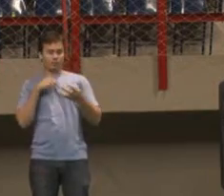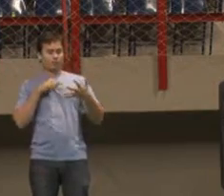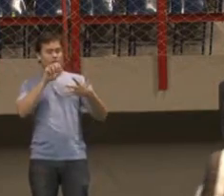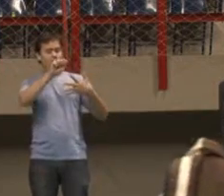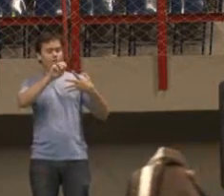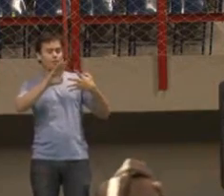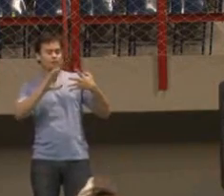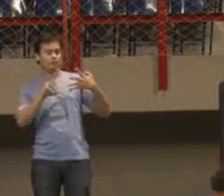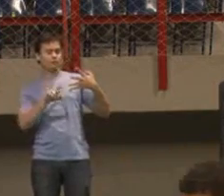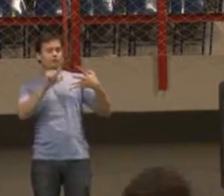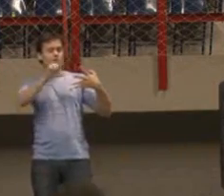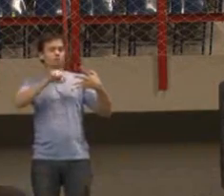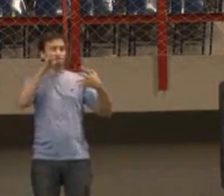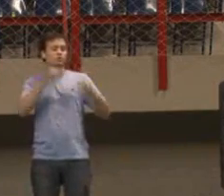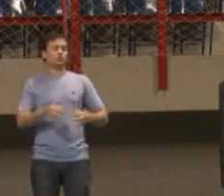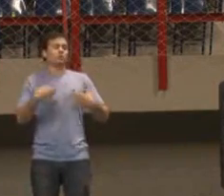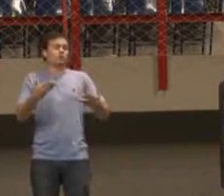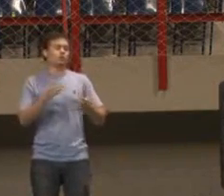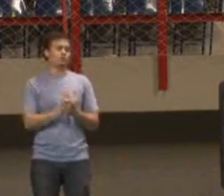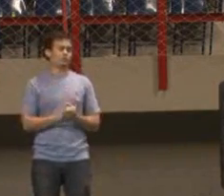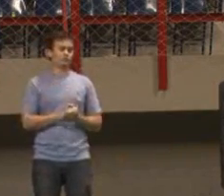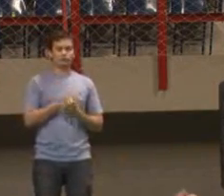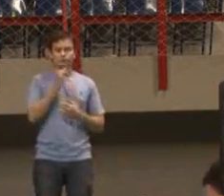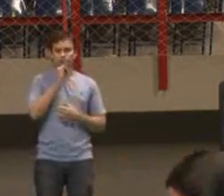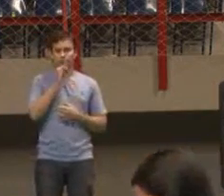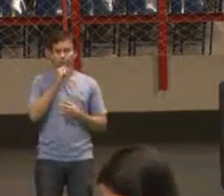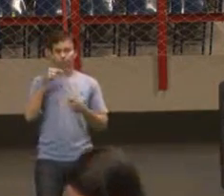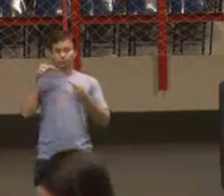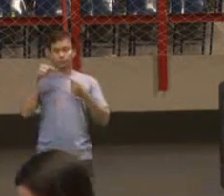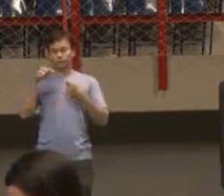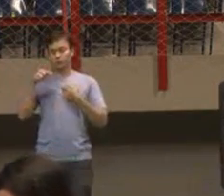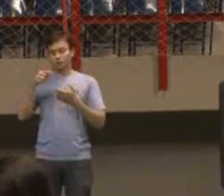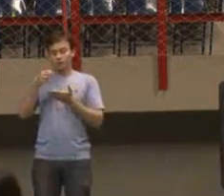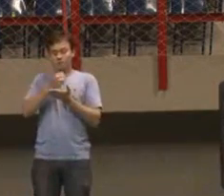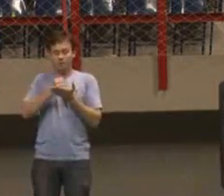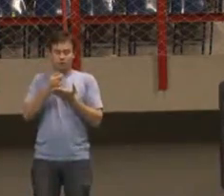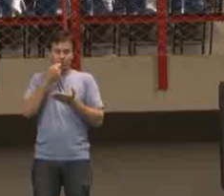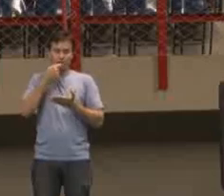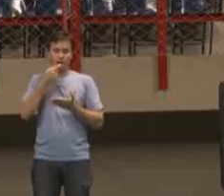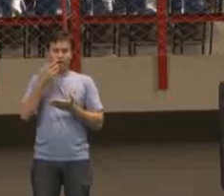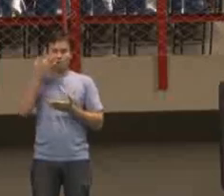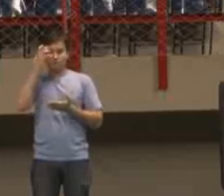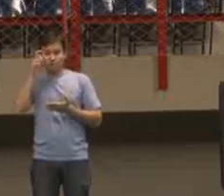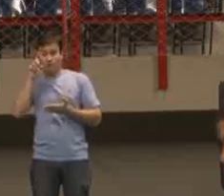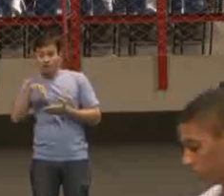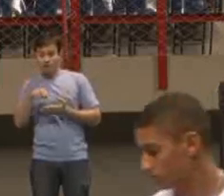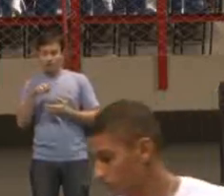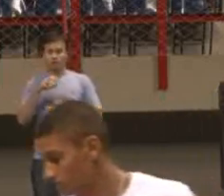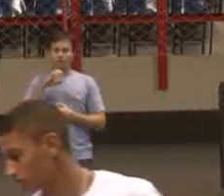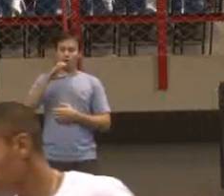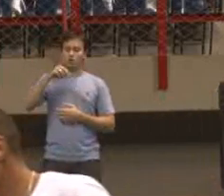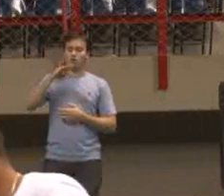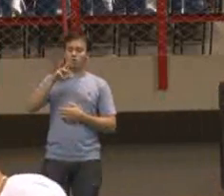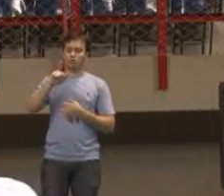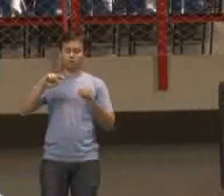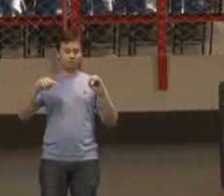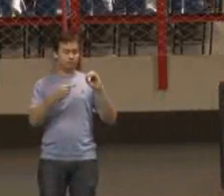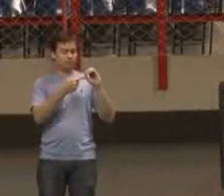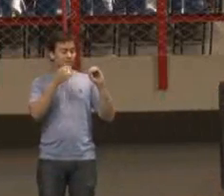seguinte é um método contraceptivo, pessoal? Não. Por que não é contraceptivo?